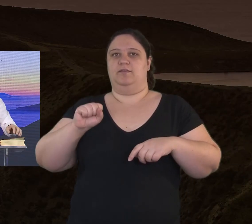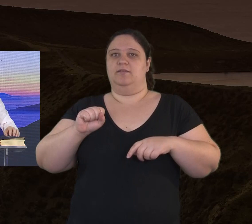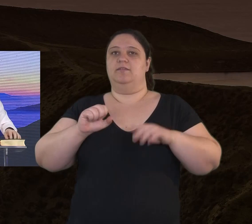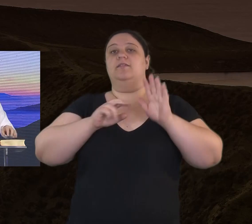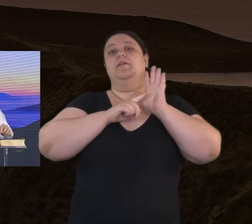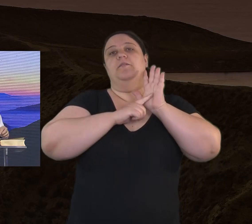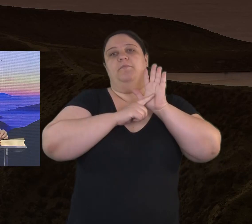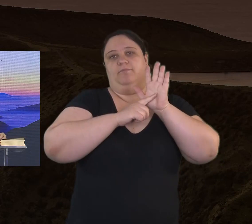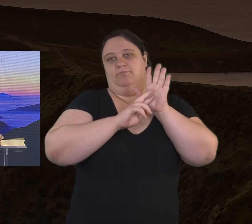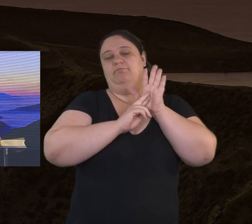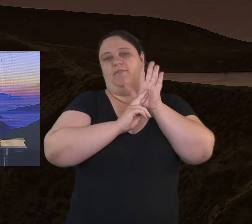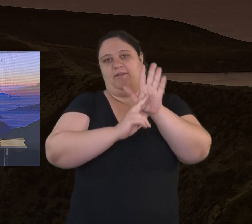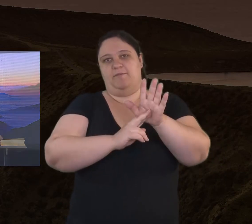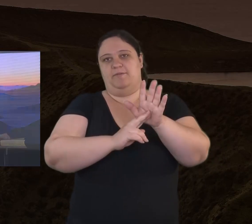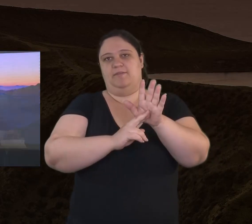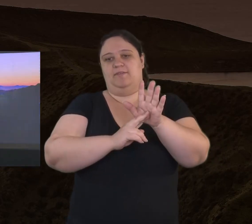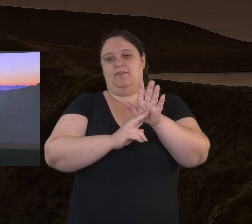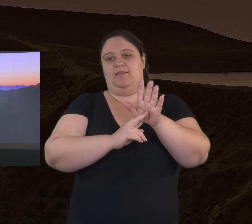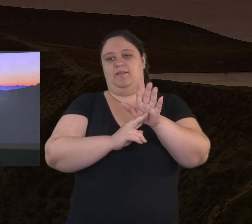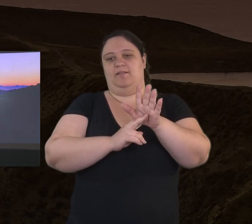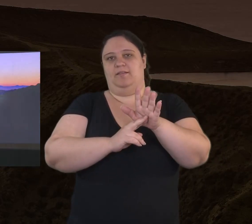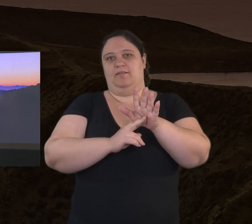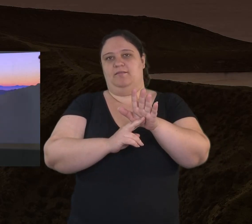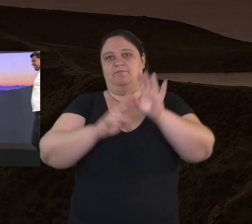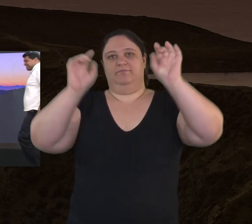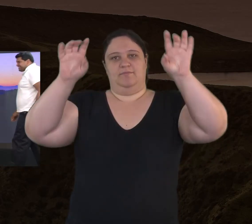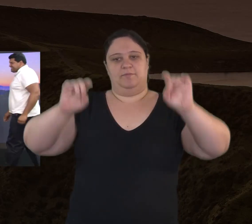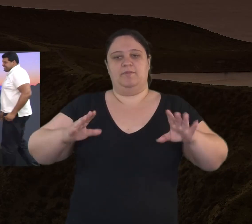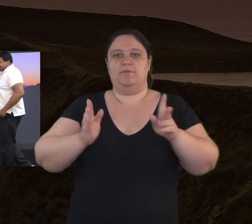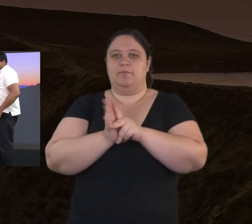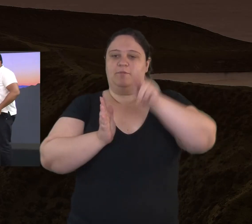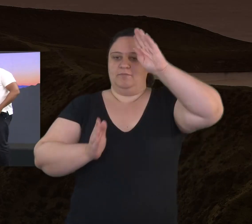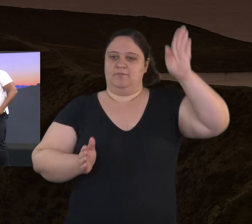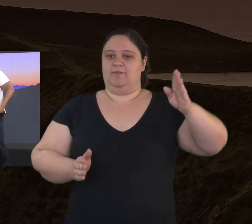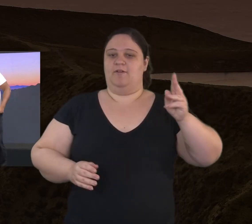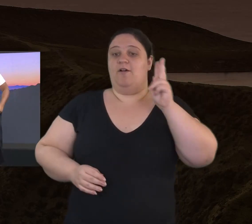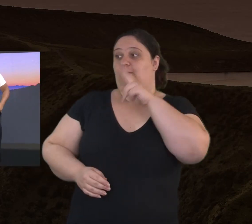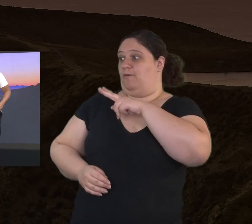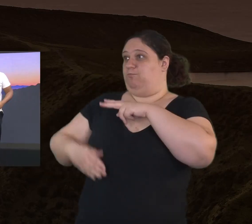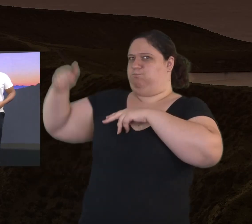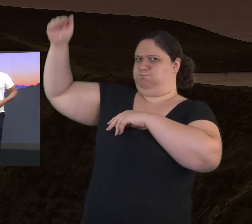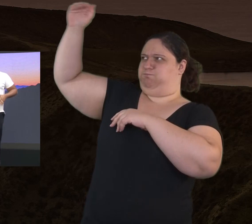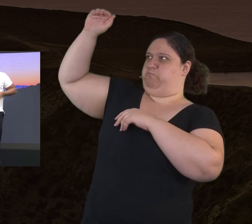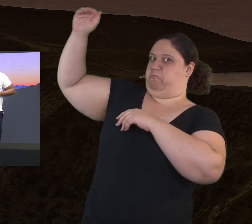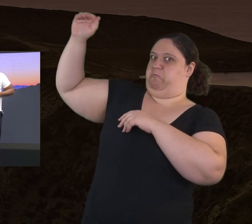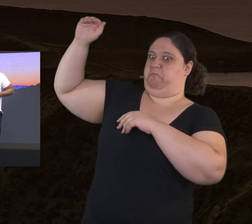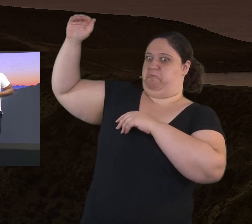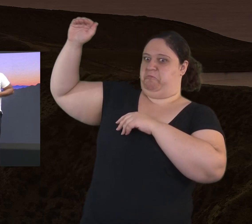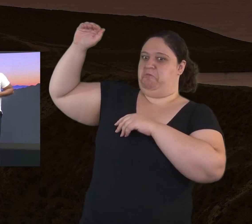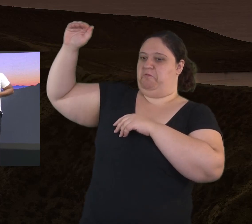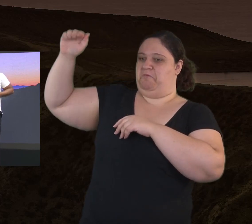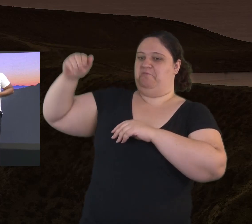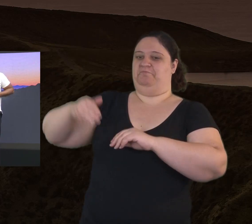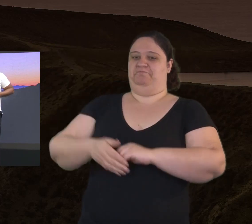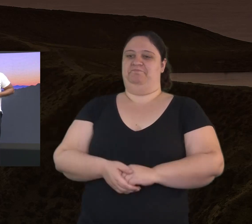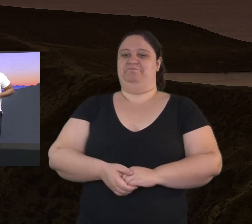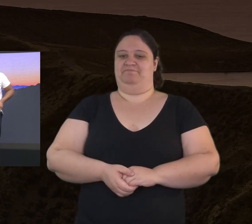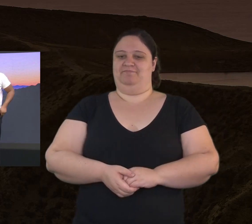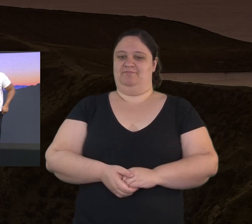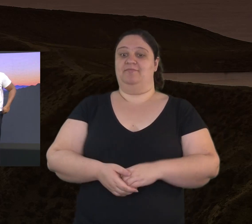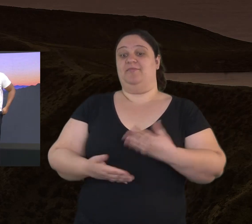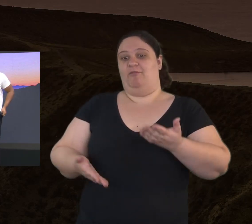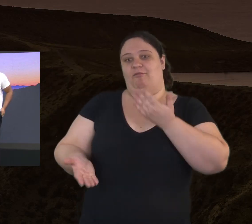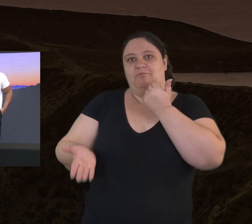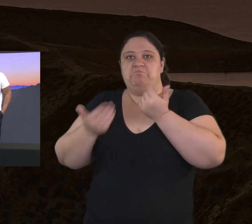das riquezas, né, do Brasil. Dá uma olhada aqui, ó. Ó o tamanho dele, ó.